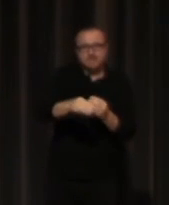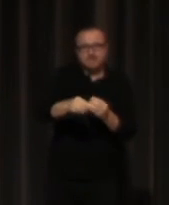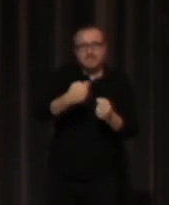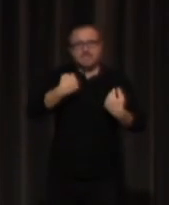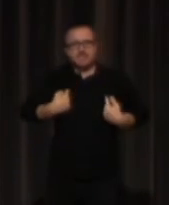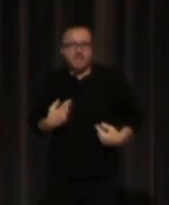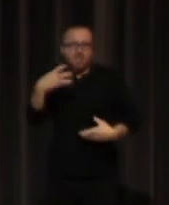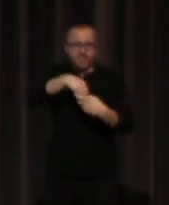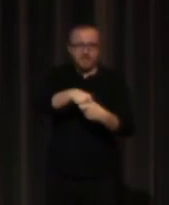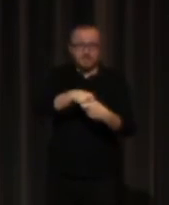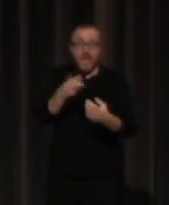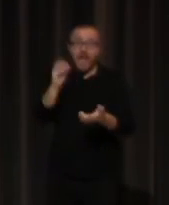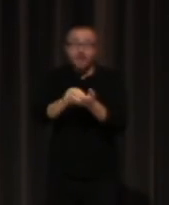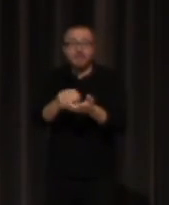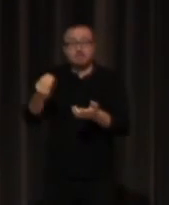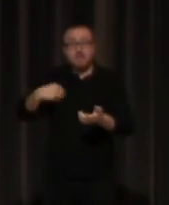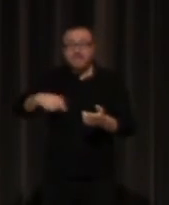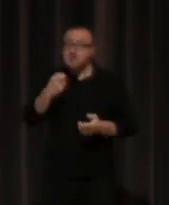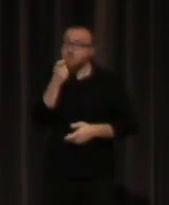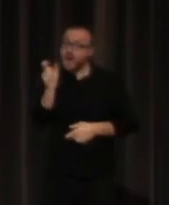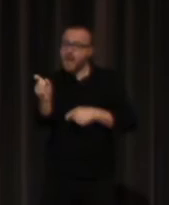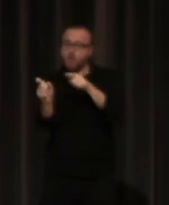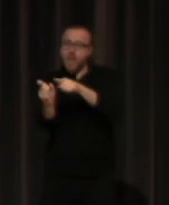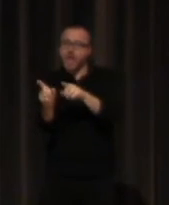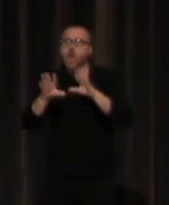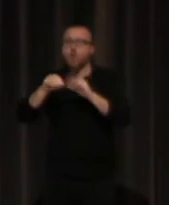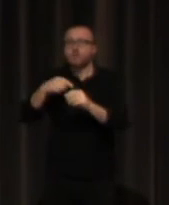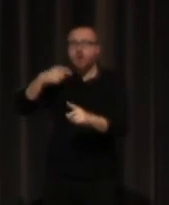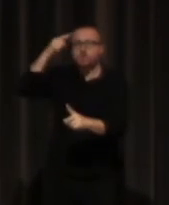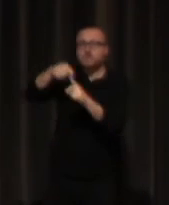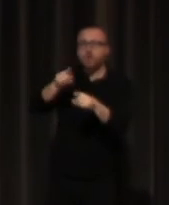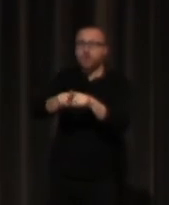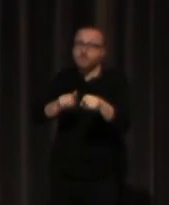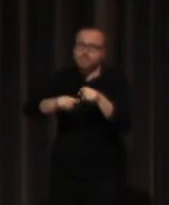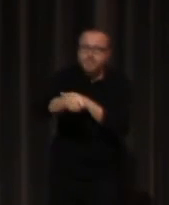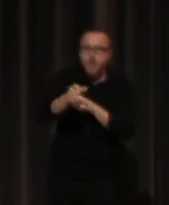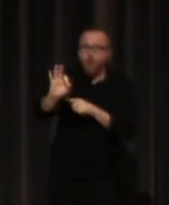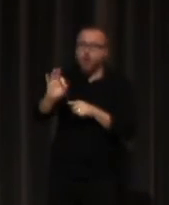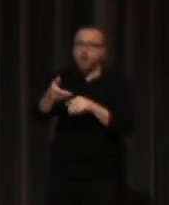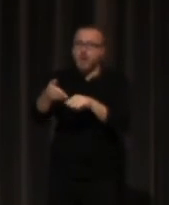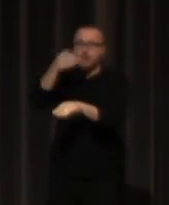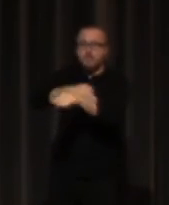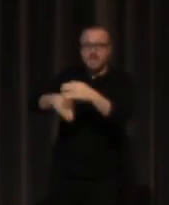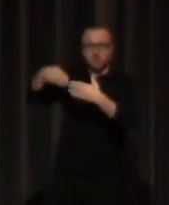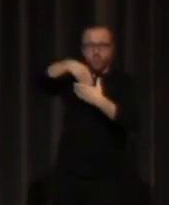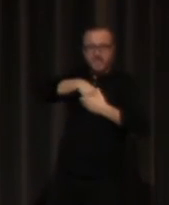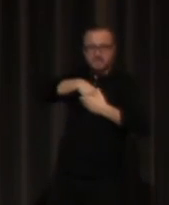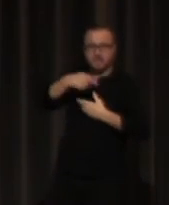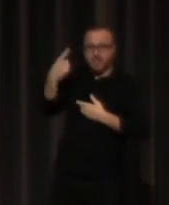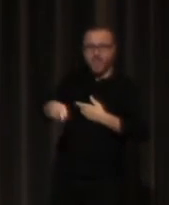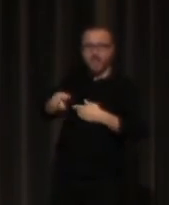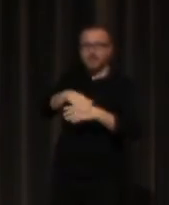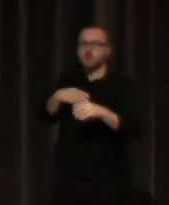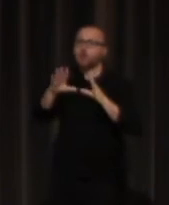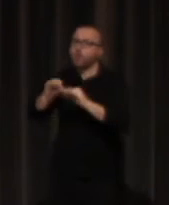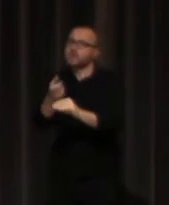de prejudicis, d'inèrcies. Diem sense pensar exactament d'on ve una paraula, què exactament podria significar